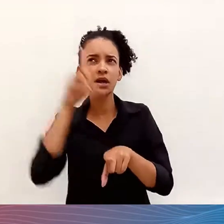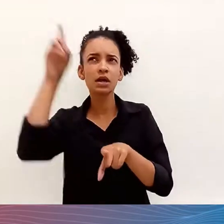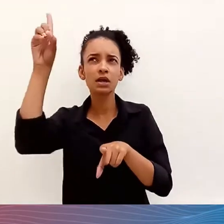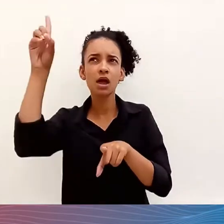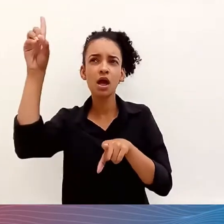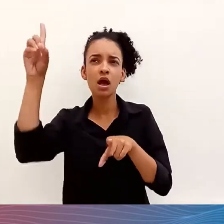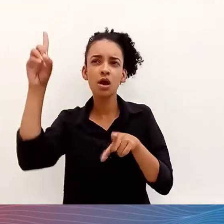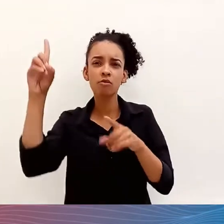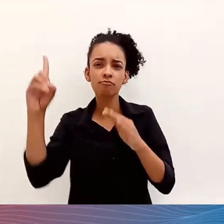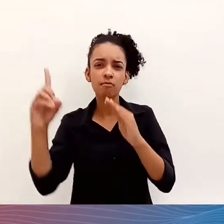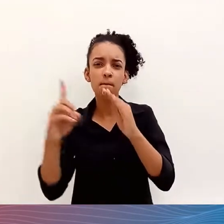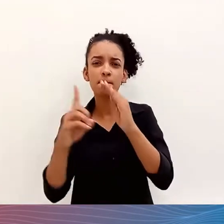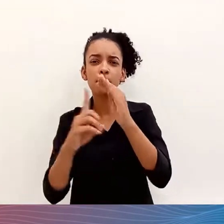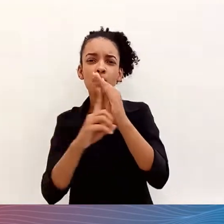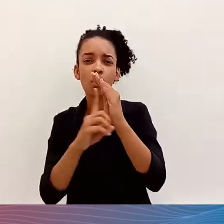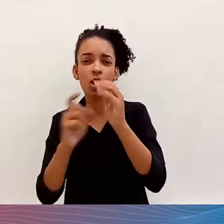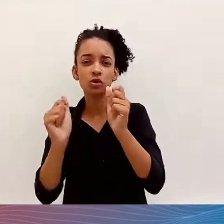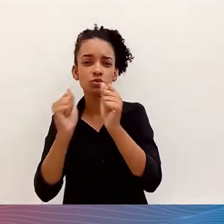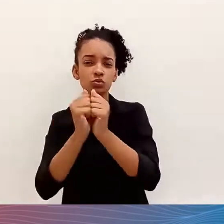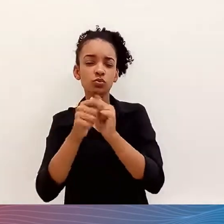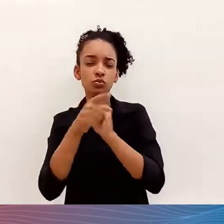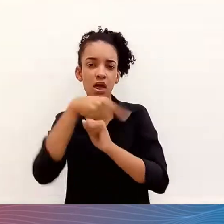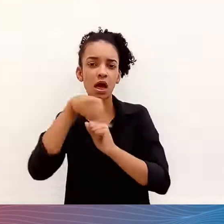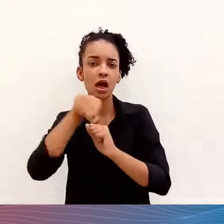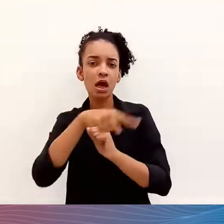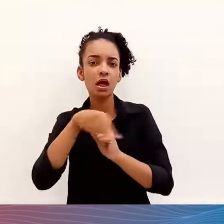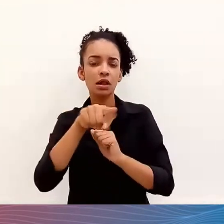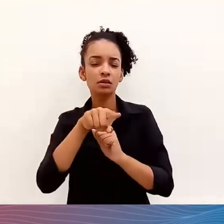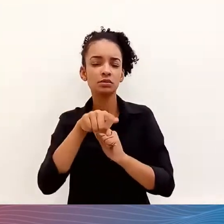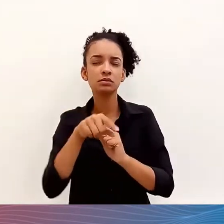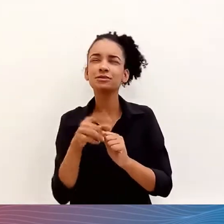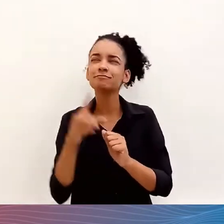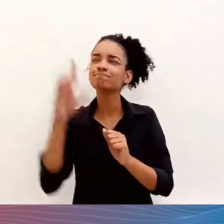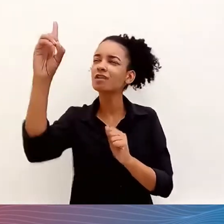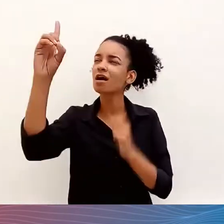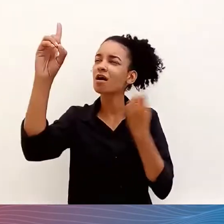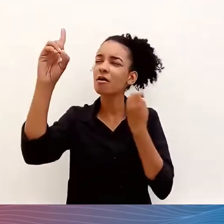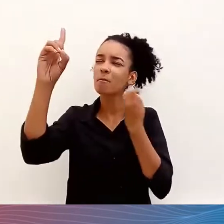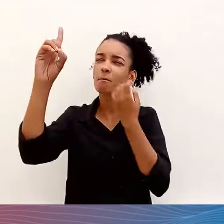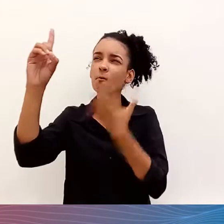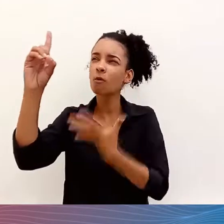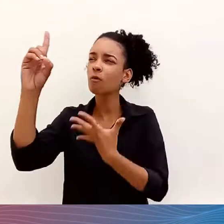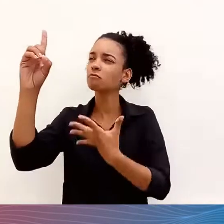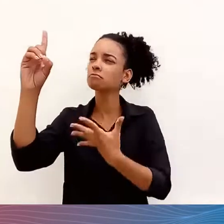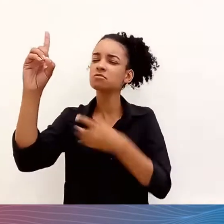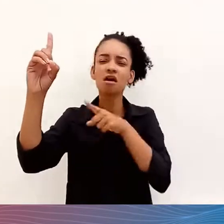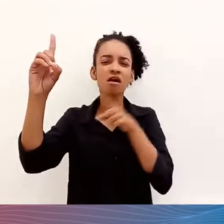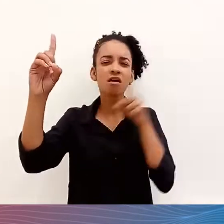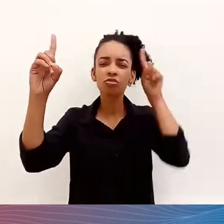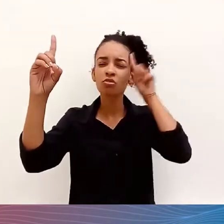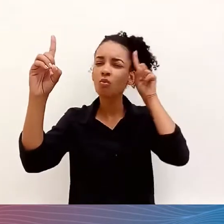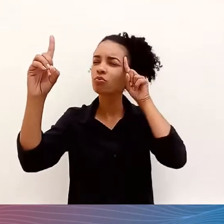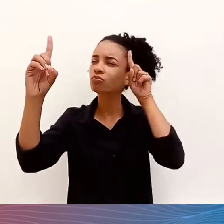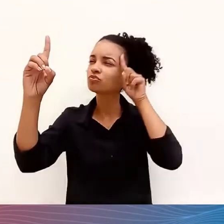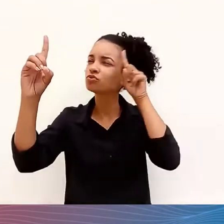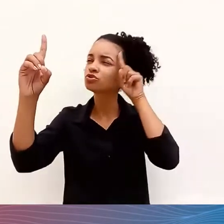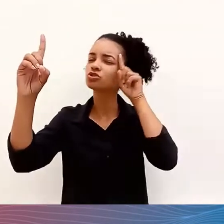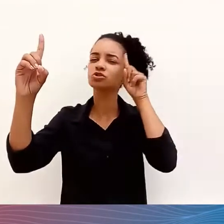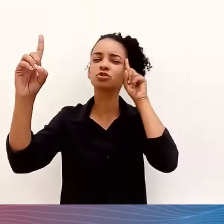Bendito seja o Senhor, que dia a dia leva o nosso fardo. Deus é a